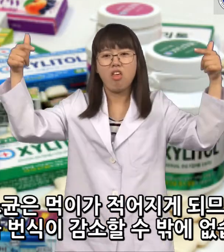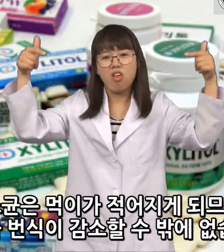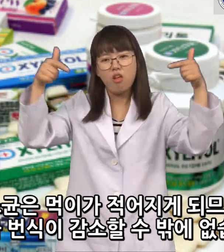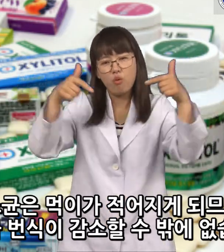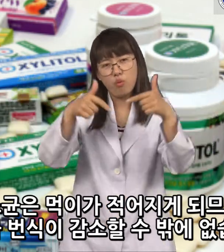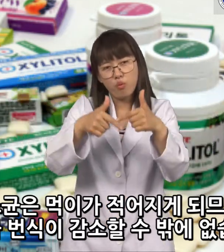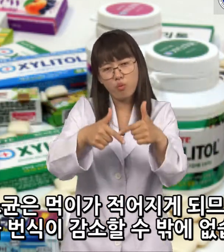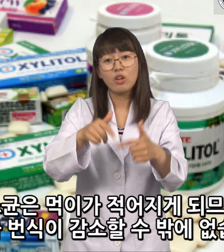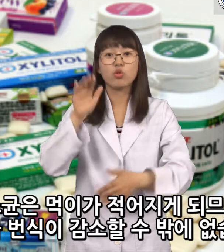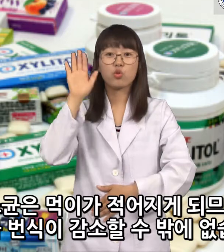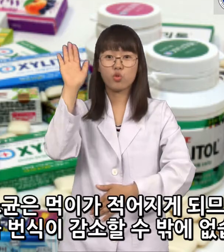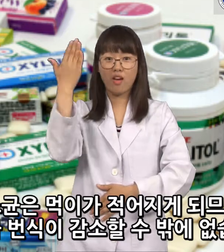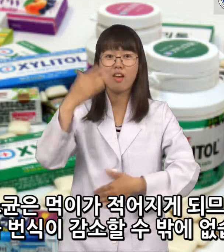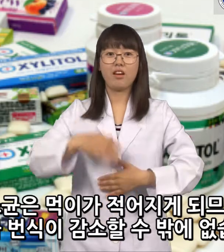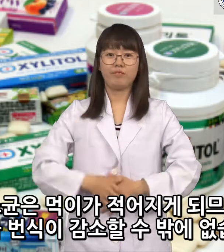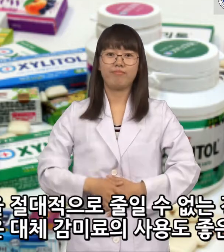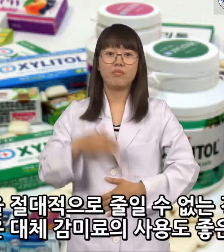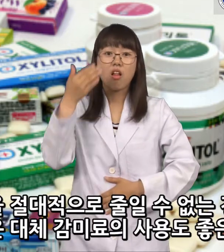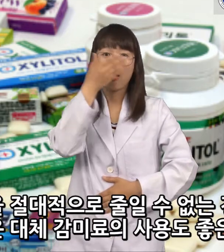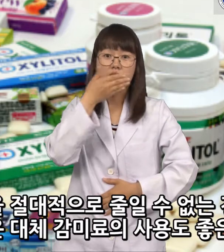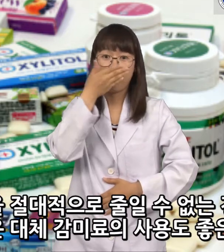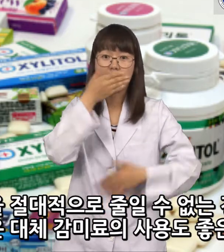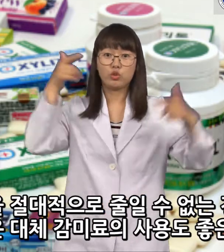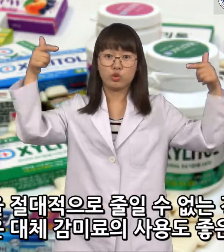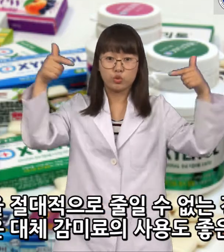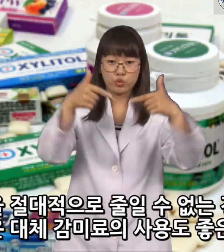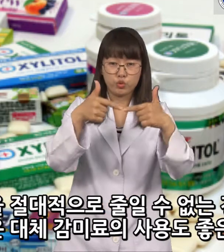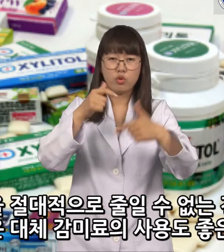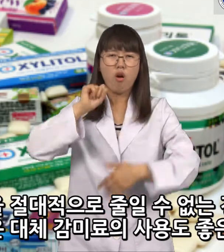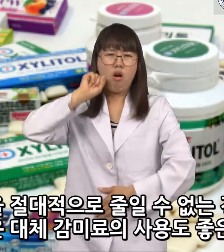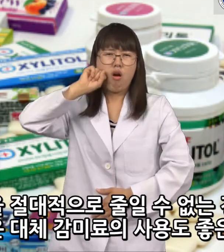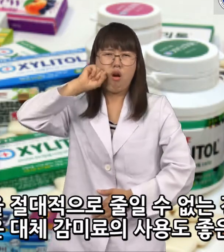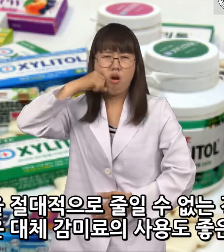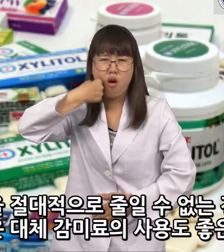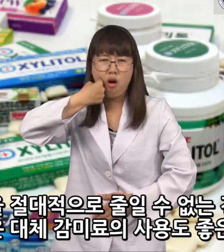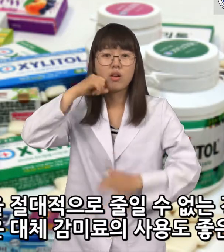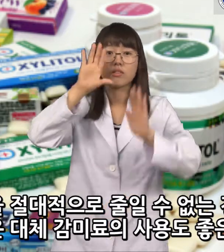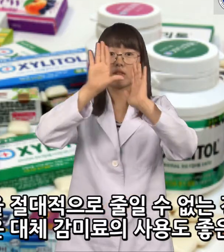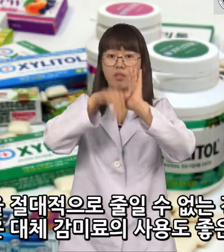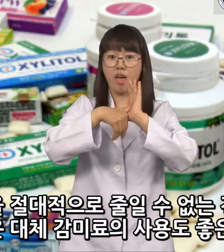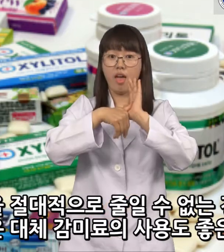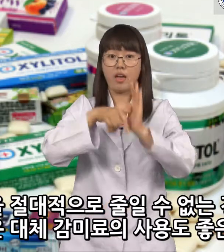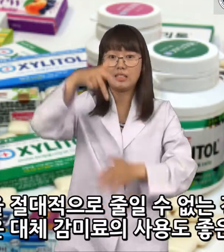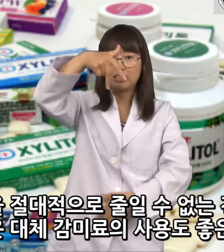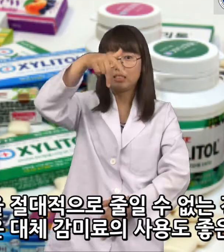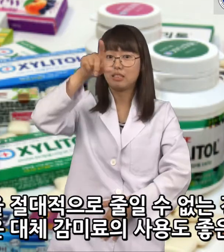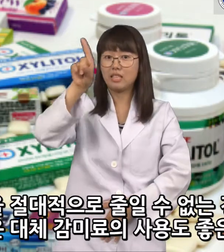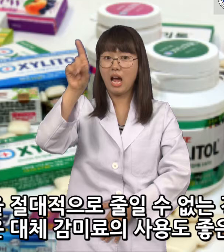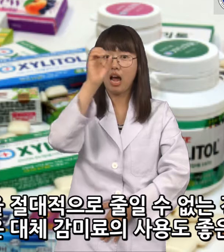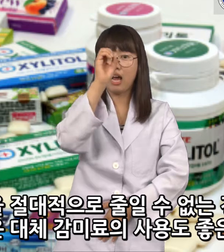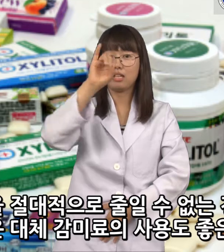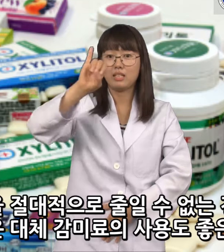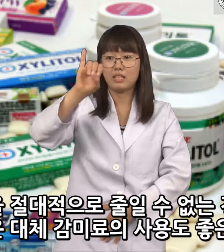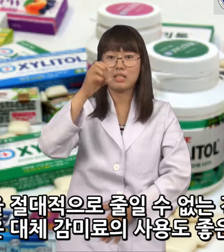수밖에 없습니다. 당분 섭취량을 절대적으로 줄일 수 없는 경우는